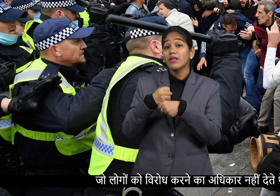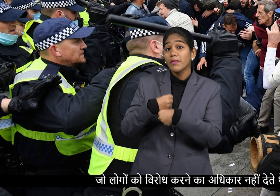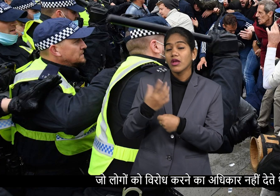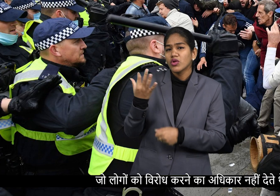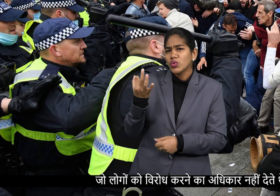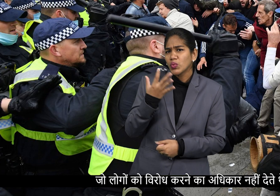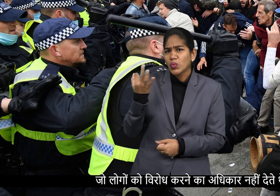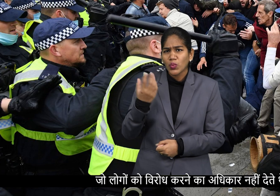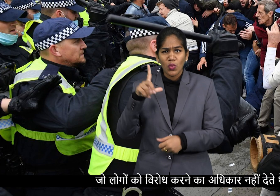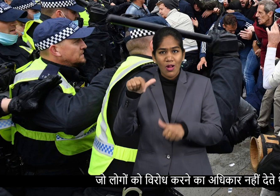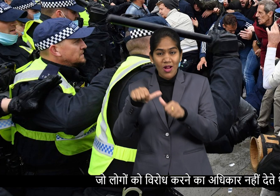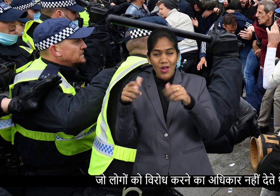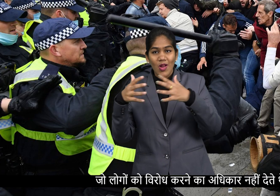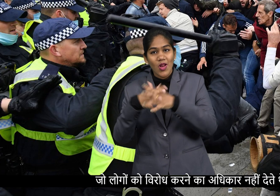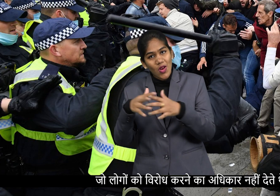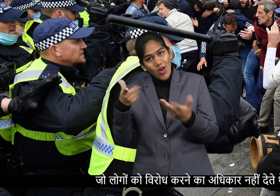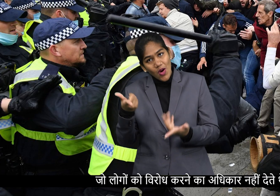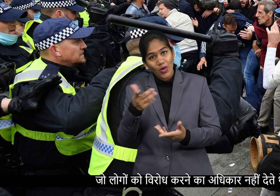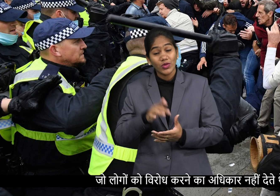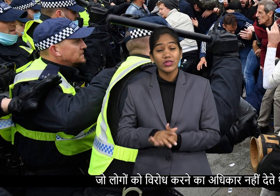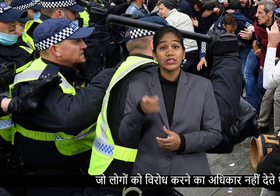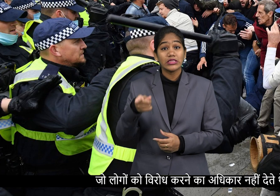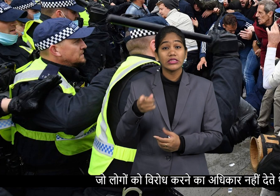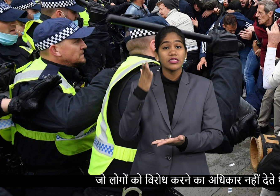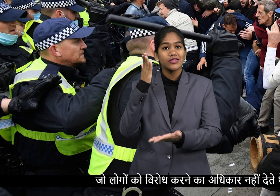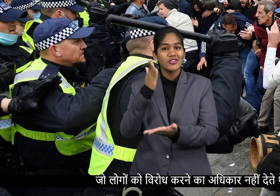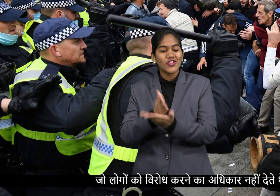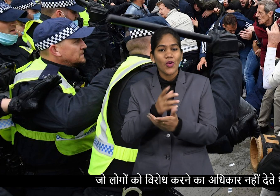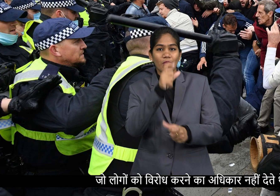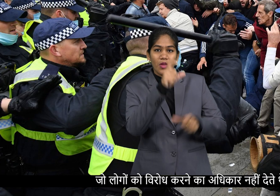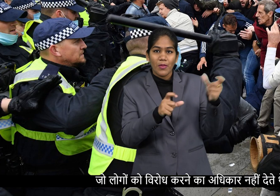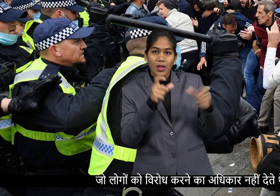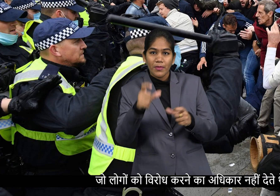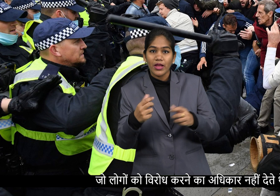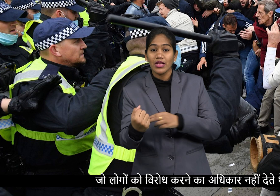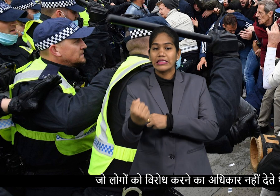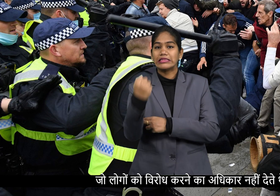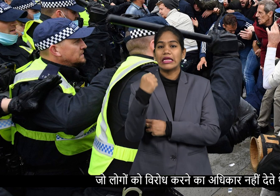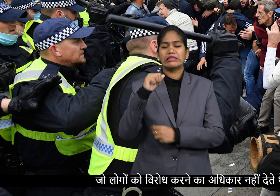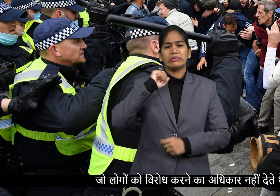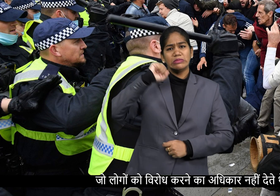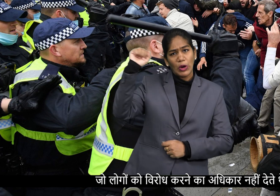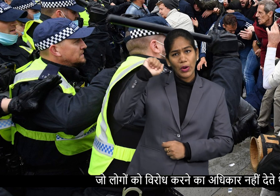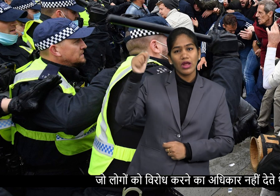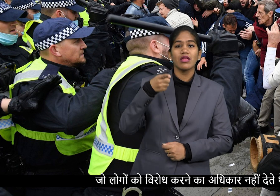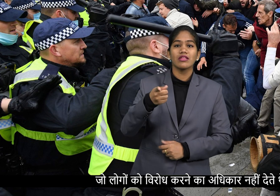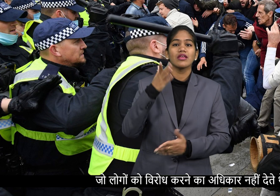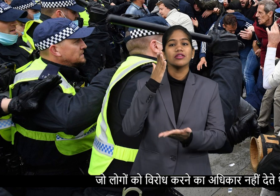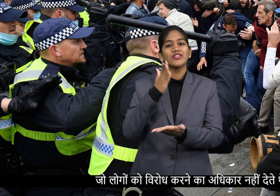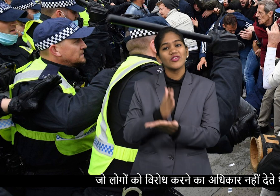जो लोगों को विरोध करने का अधिकार नहीं देते थे।